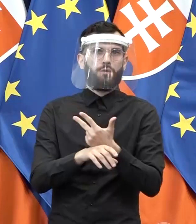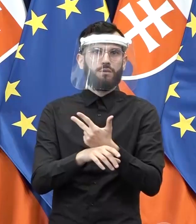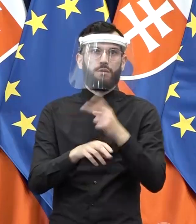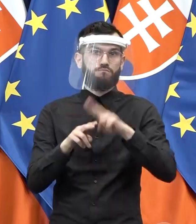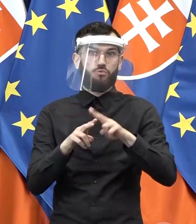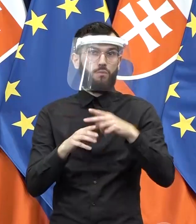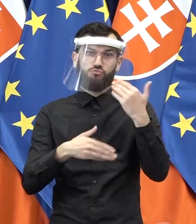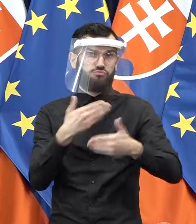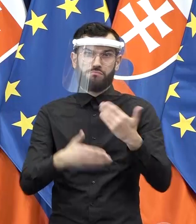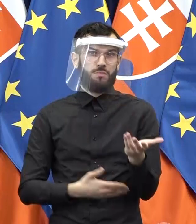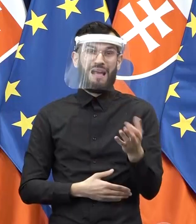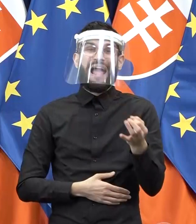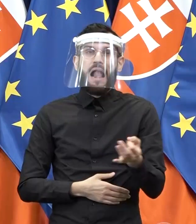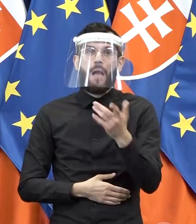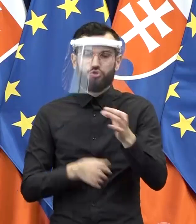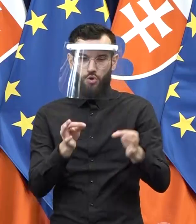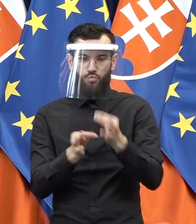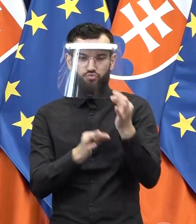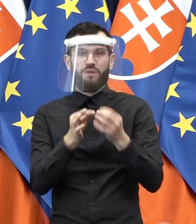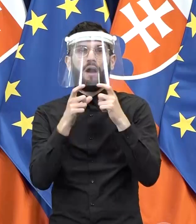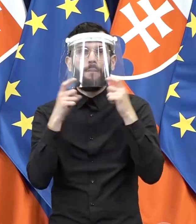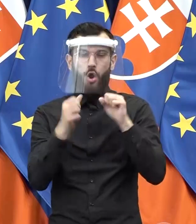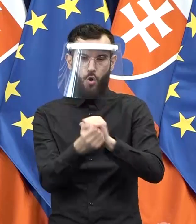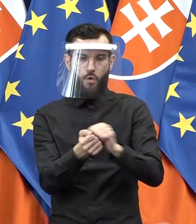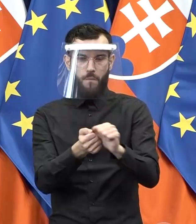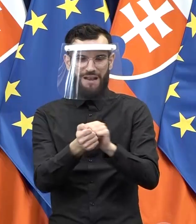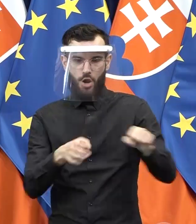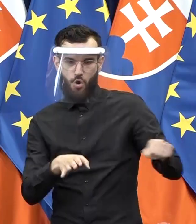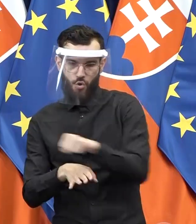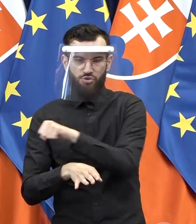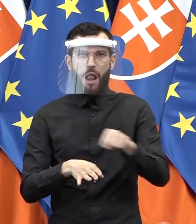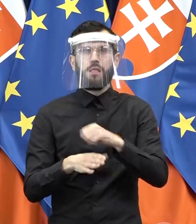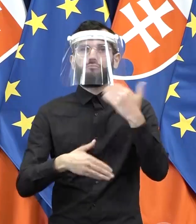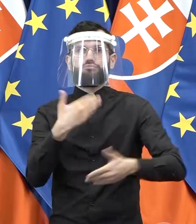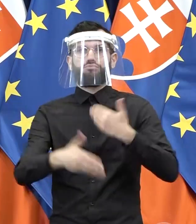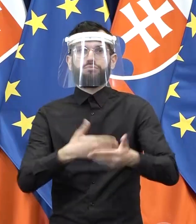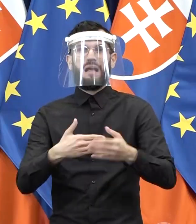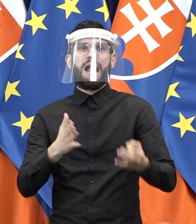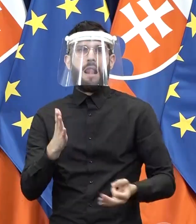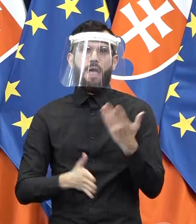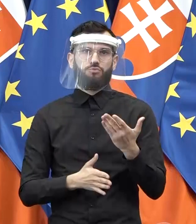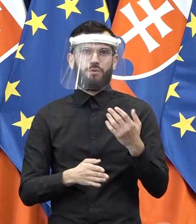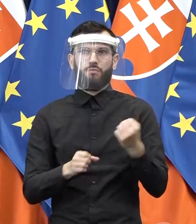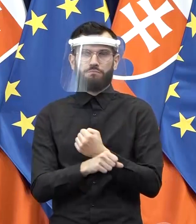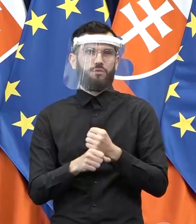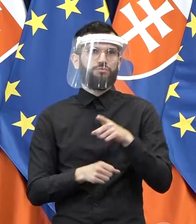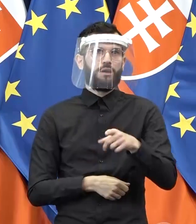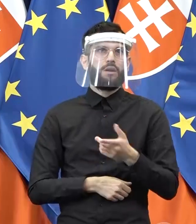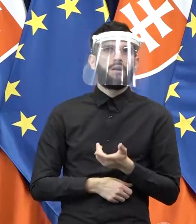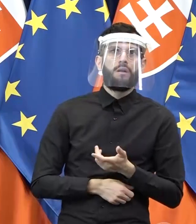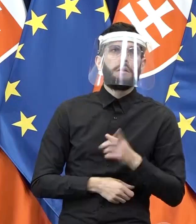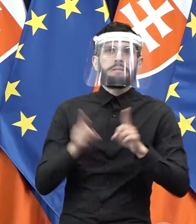potom to nesplňa funkciu. Je o mnoho lepšie mať ušité rúško, oprať si ho, ožehliť a ideme znova. Je to o mnoho lepšie, ako spoliehať sa na to,